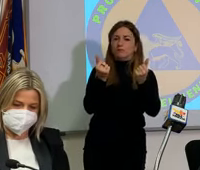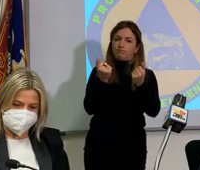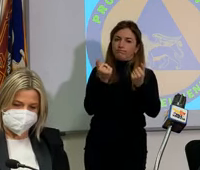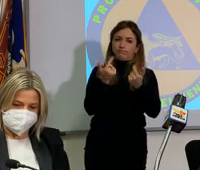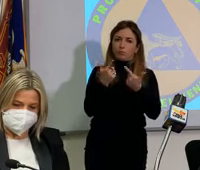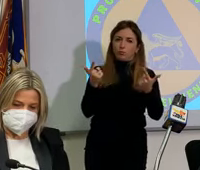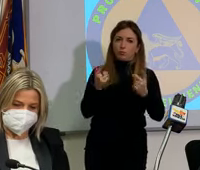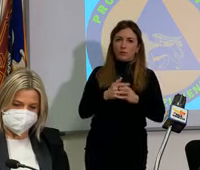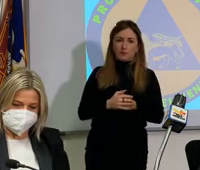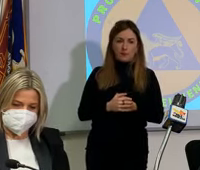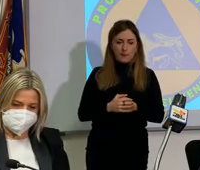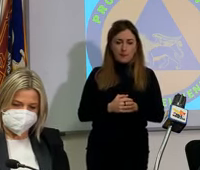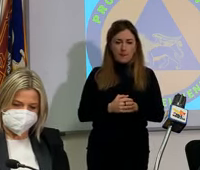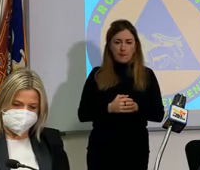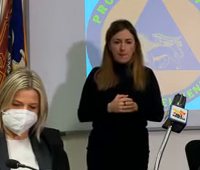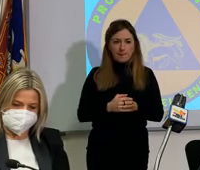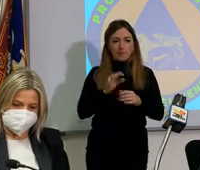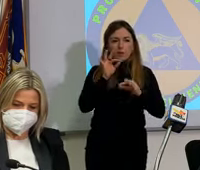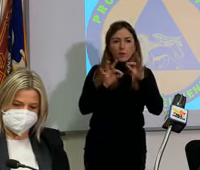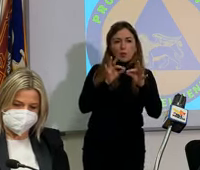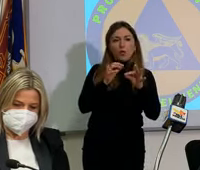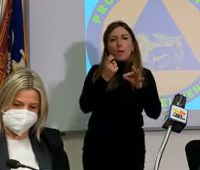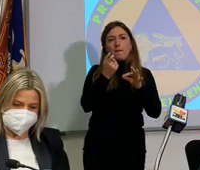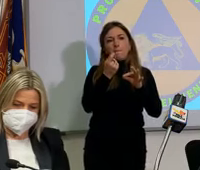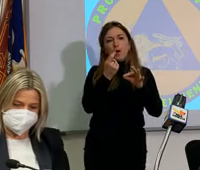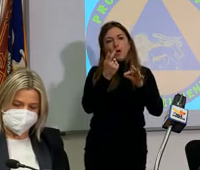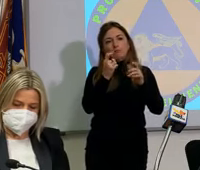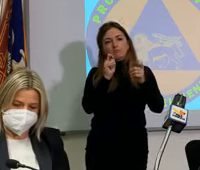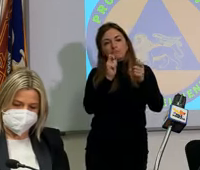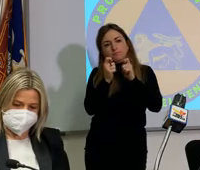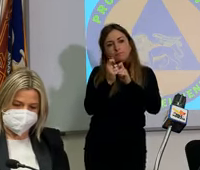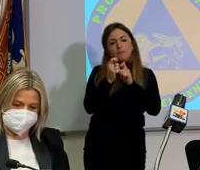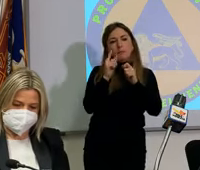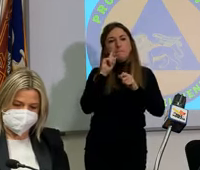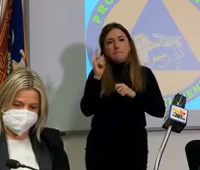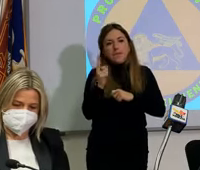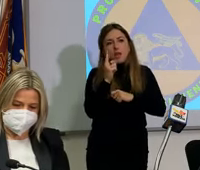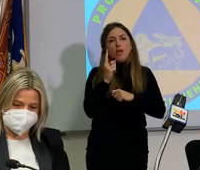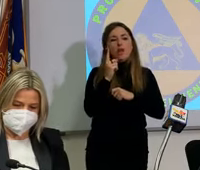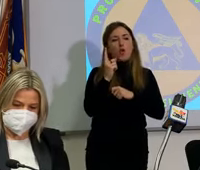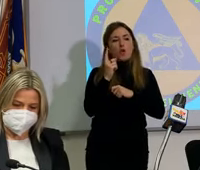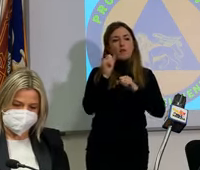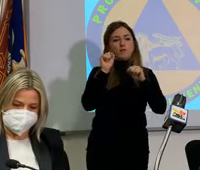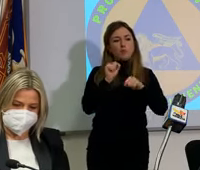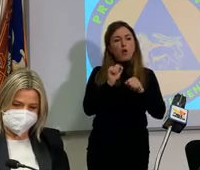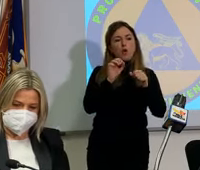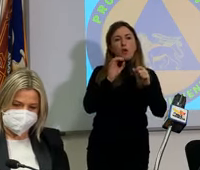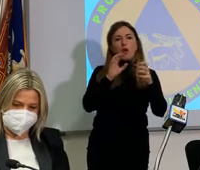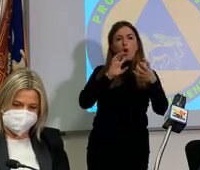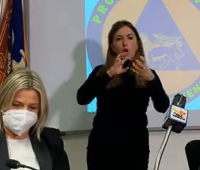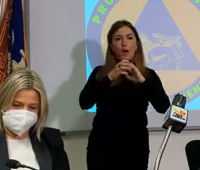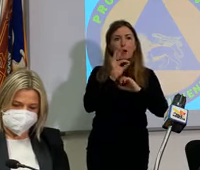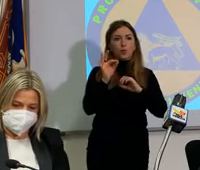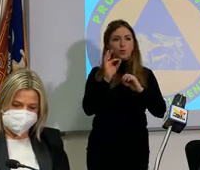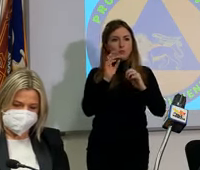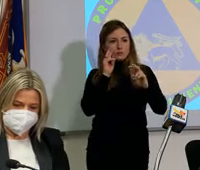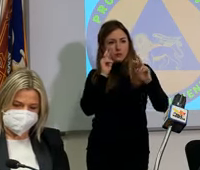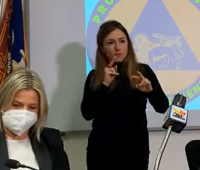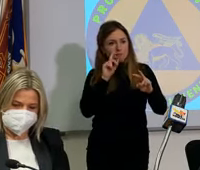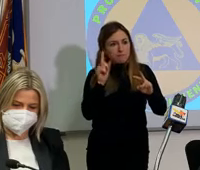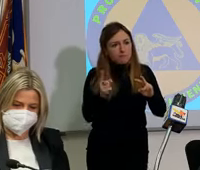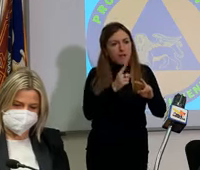che le cure sono un pochino più affinate consentono di controllare meglio alcune complicanze che sono diventate